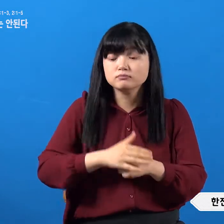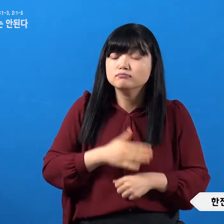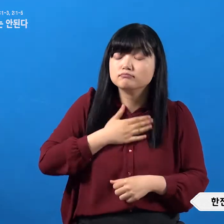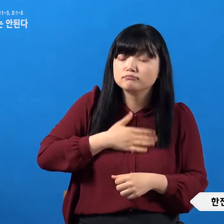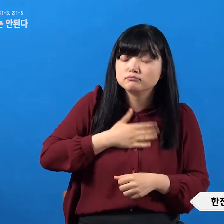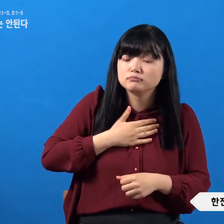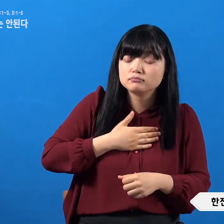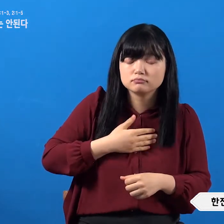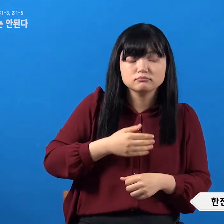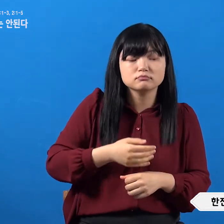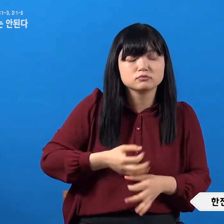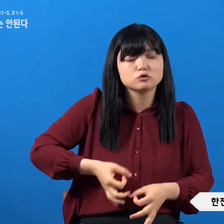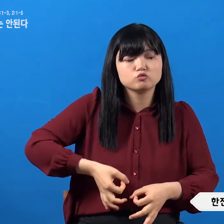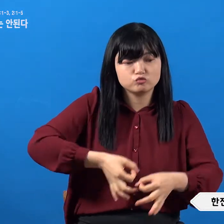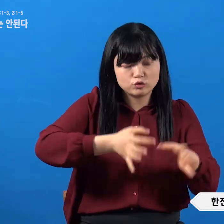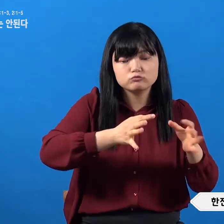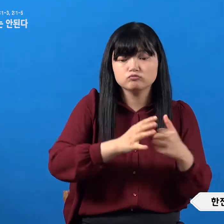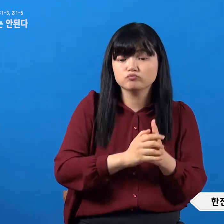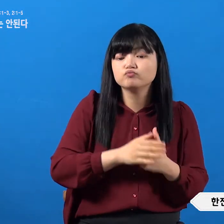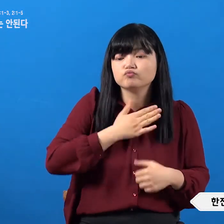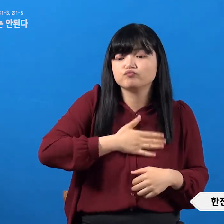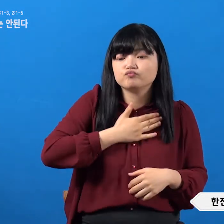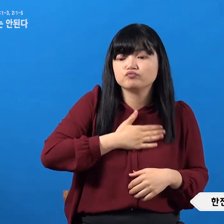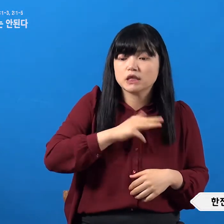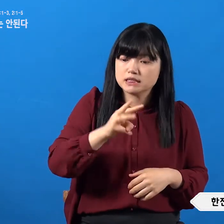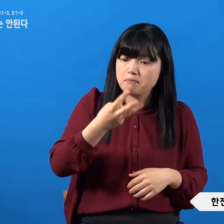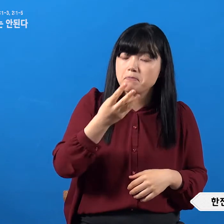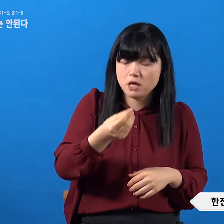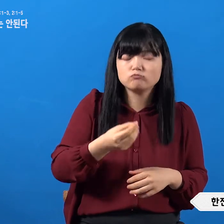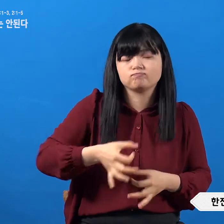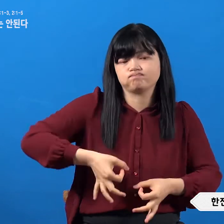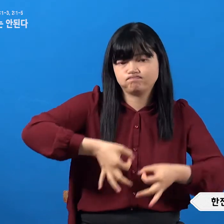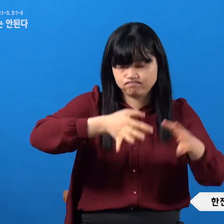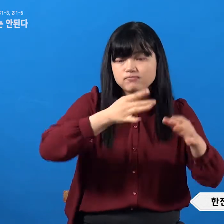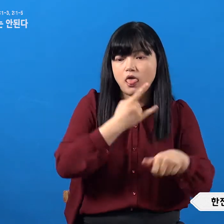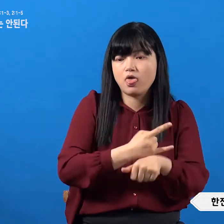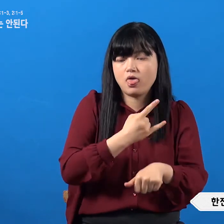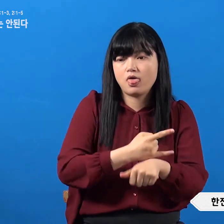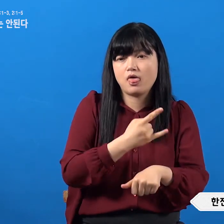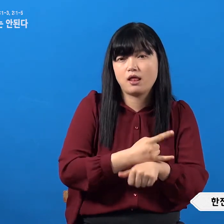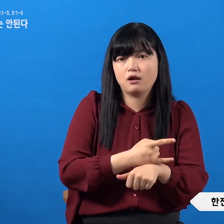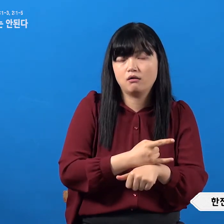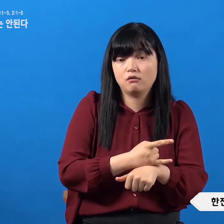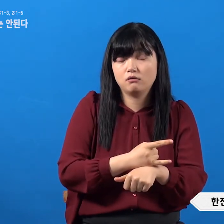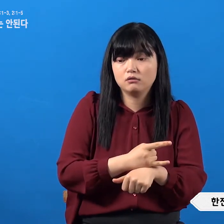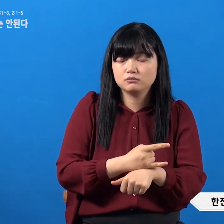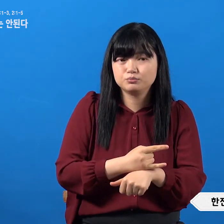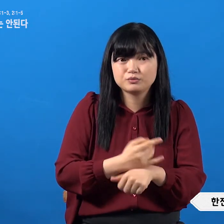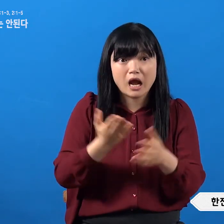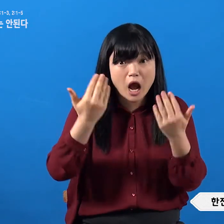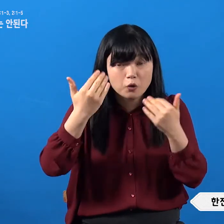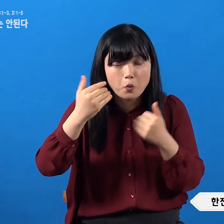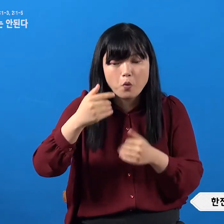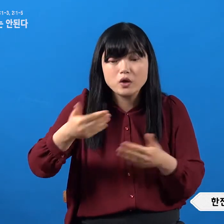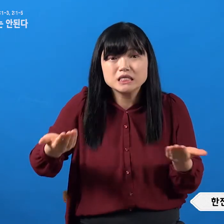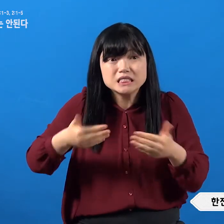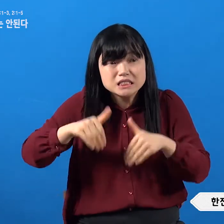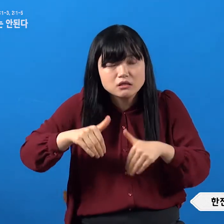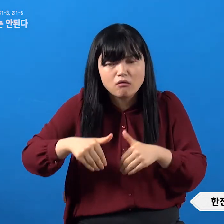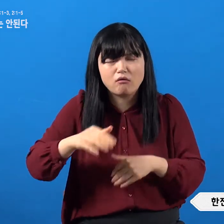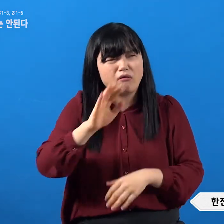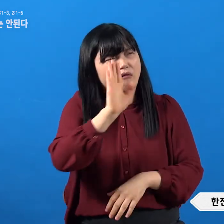목사님이 신학교 후원하는 것은 좋은 일이니까 300만 원을 하겠다고 했습니다. 그랬더니 학교 직원이 하는